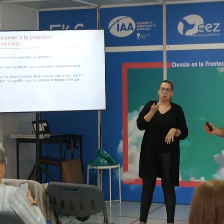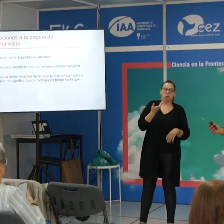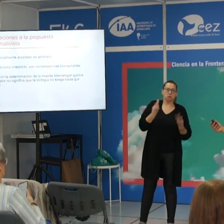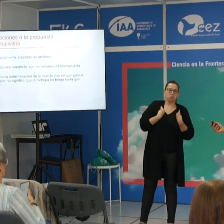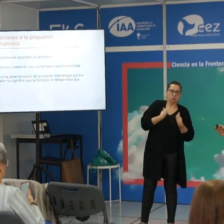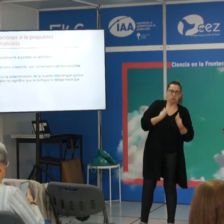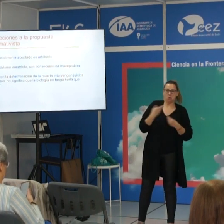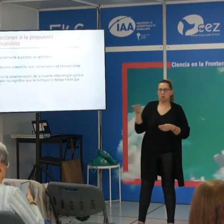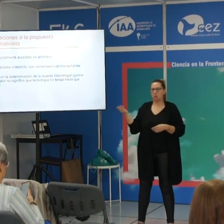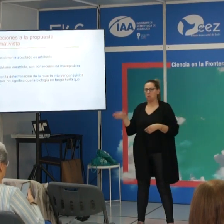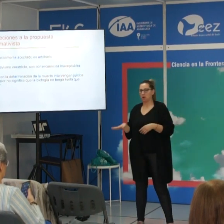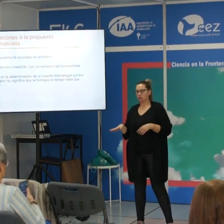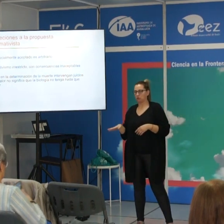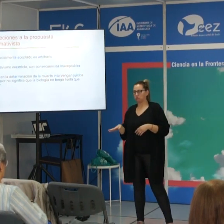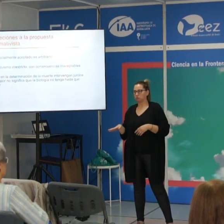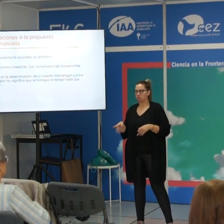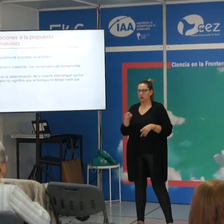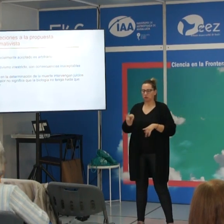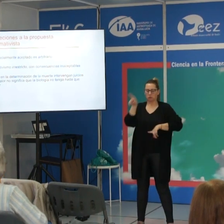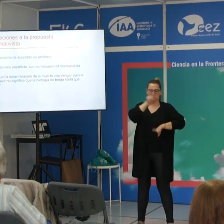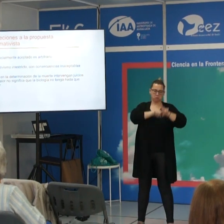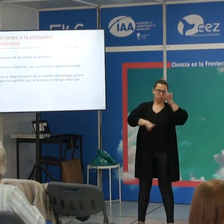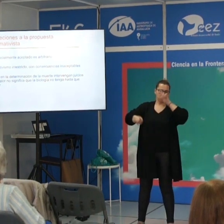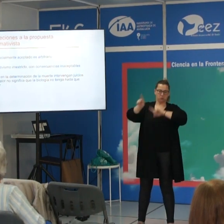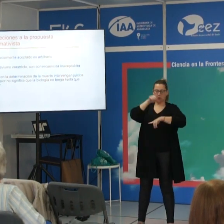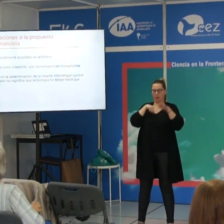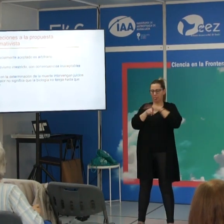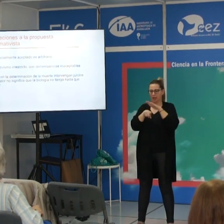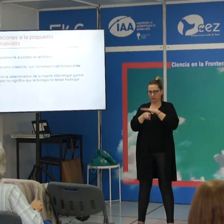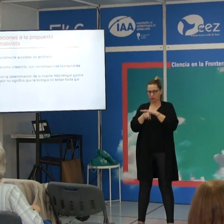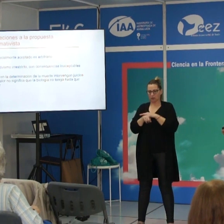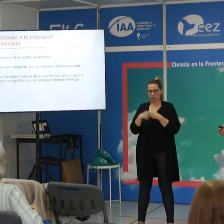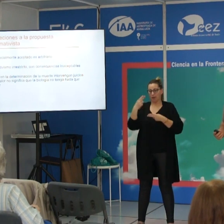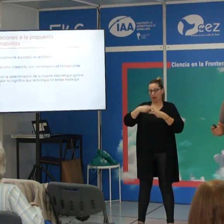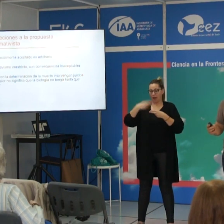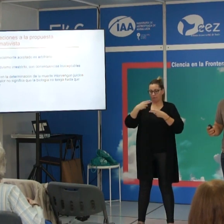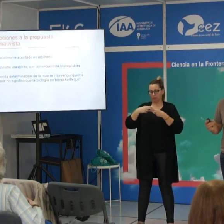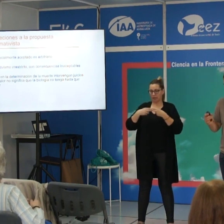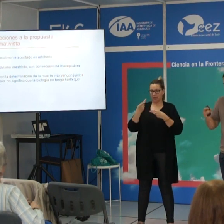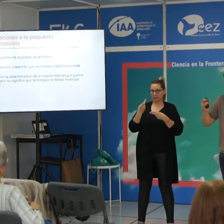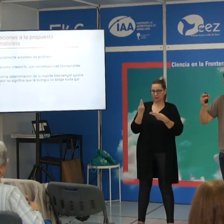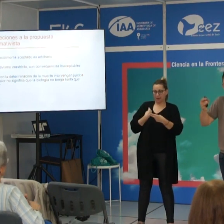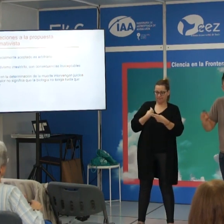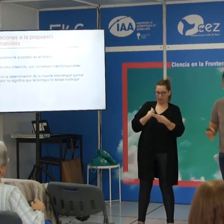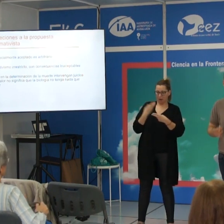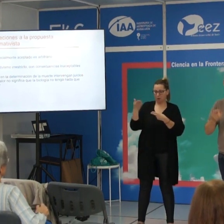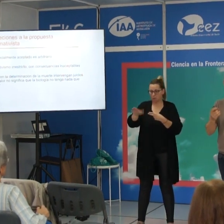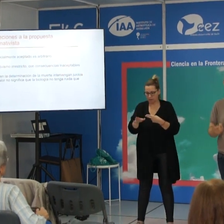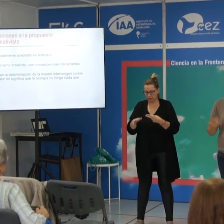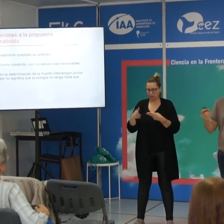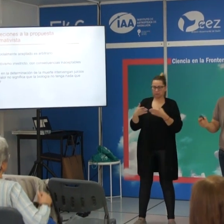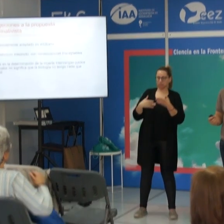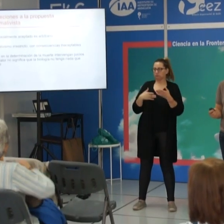pues esto nos plantea enormes problemas de cómo gestionar. La frontera entre la vida y la muerte es una que articula